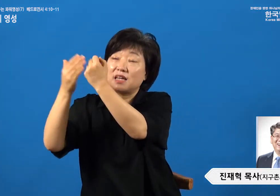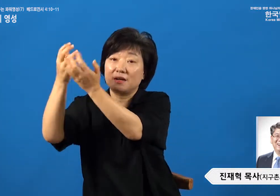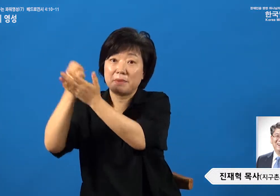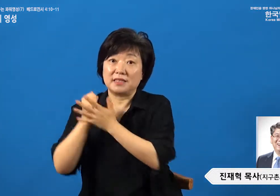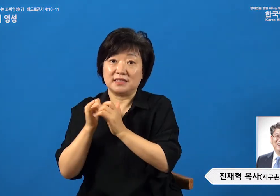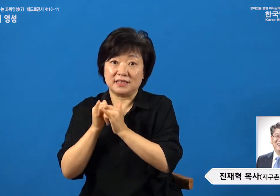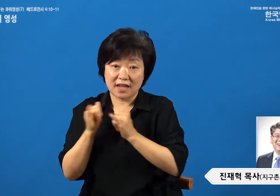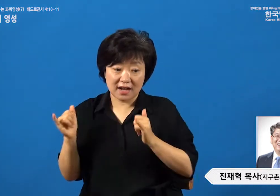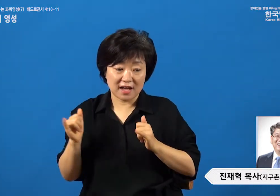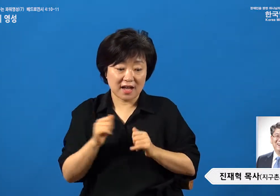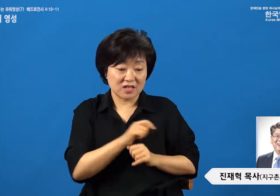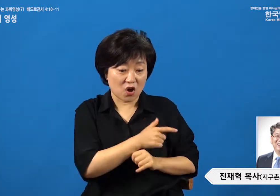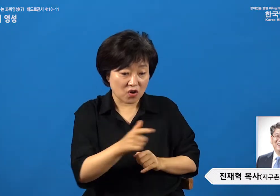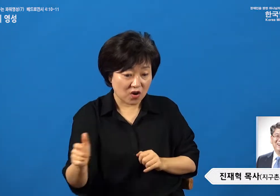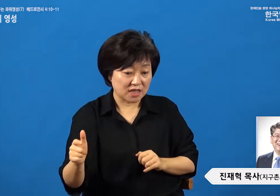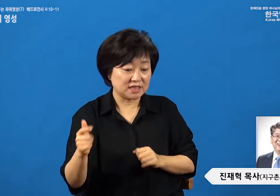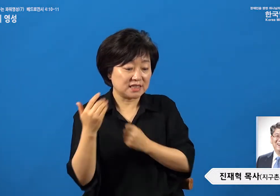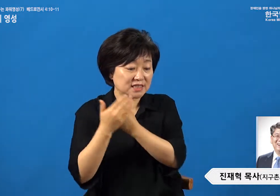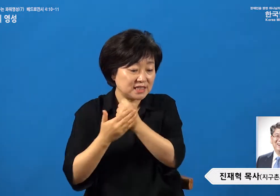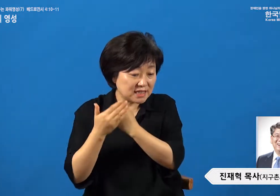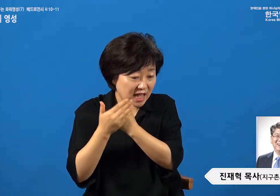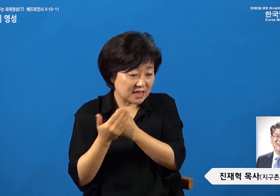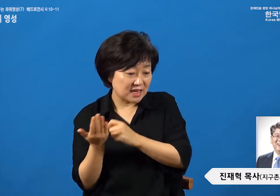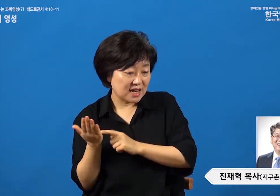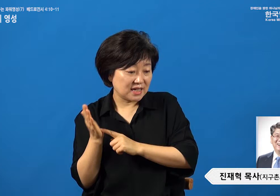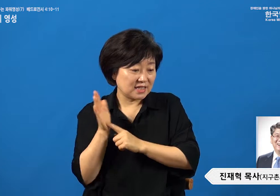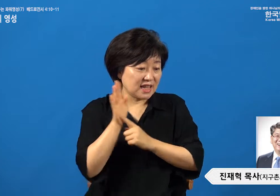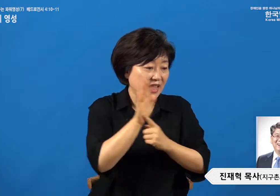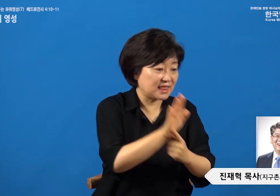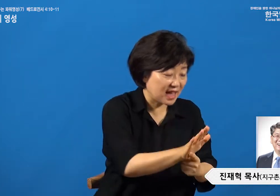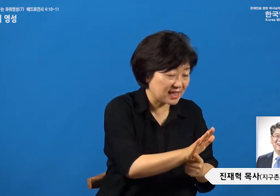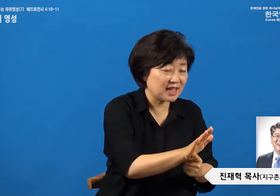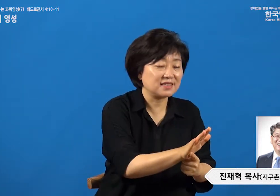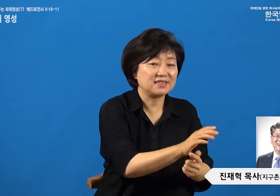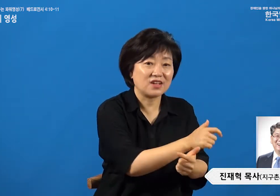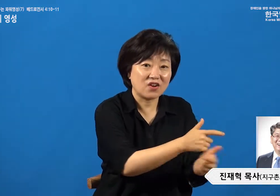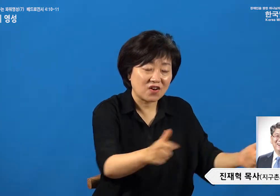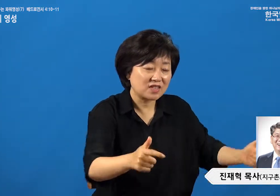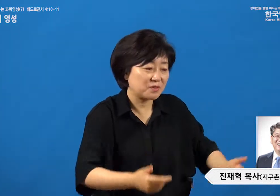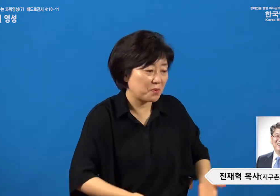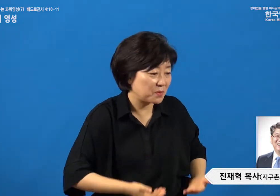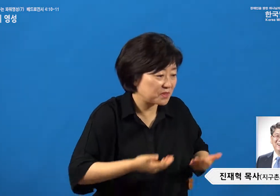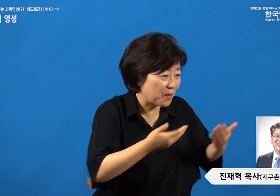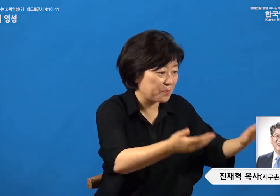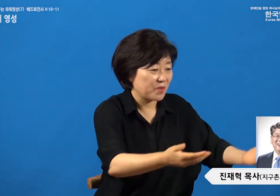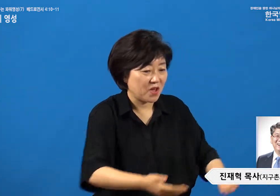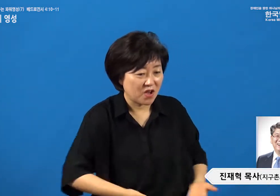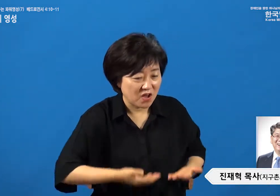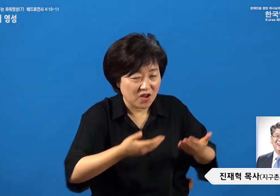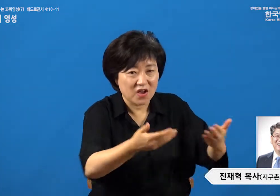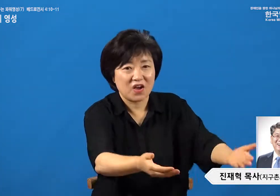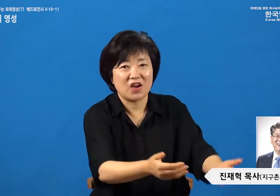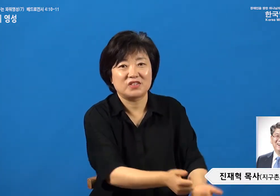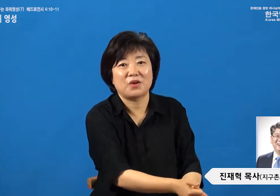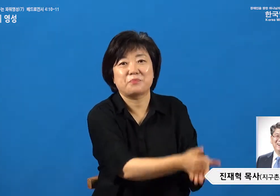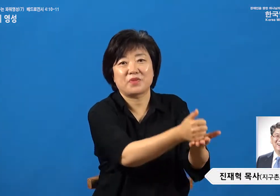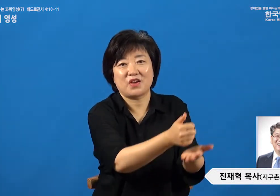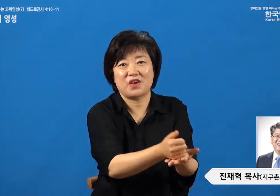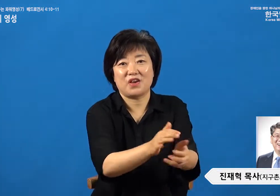여러 모양의 은혜의 나타남이 삶 가운데 있는 섬김, 바로